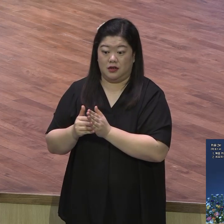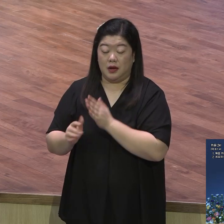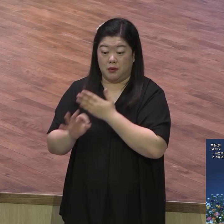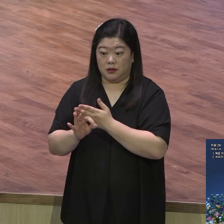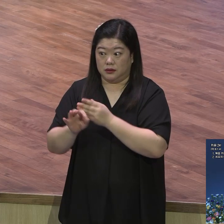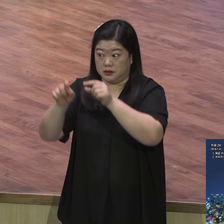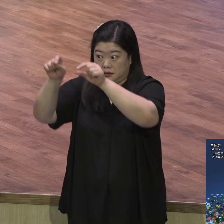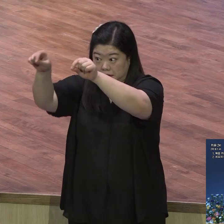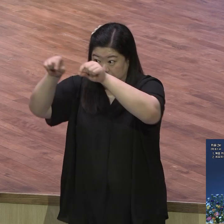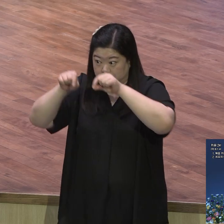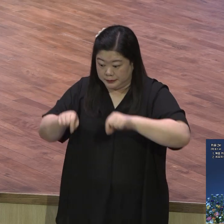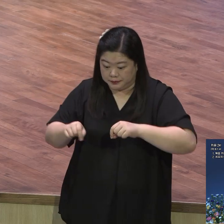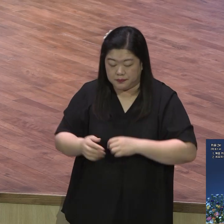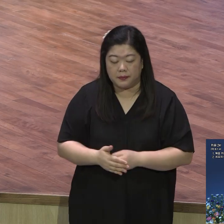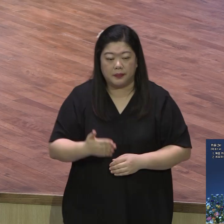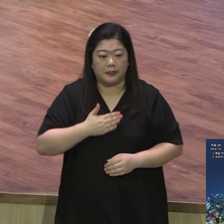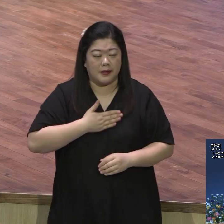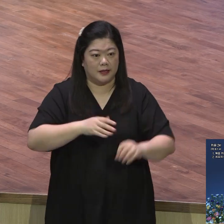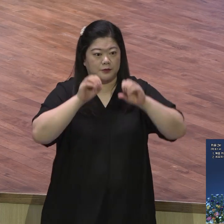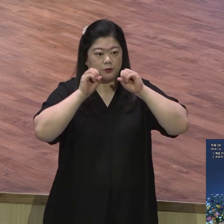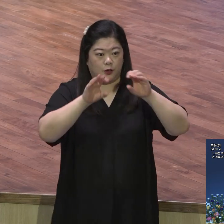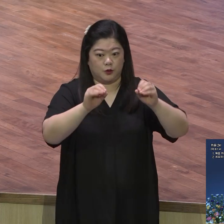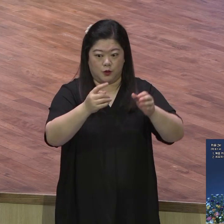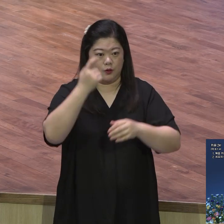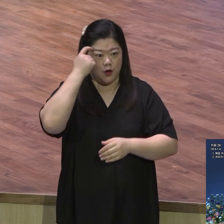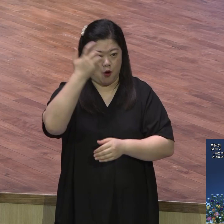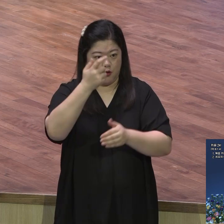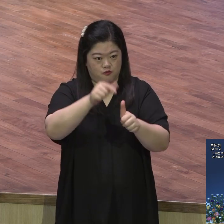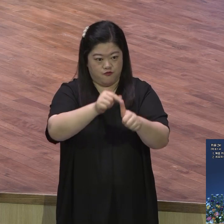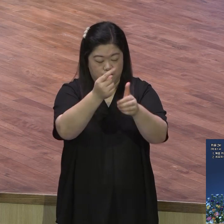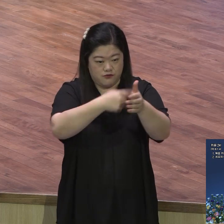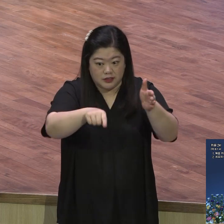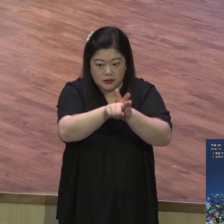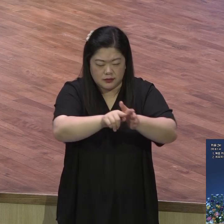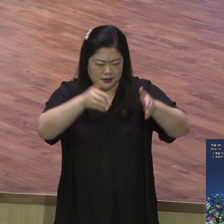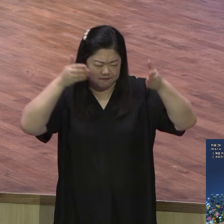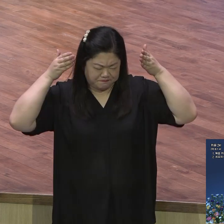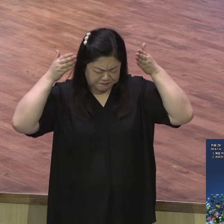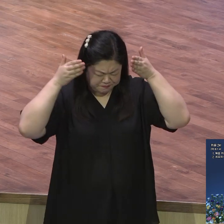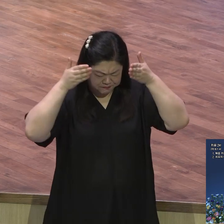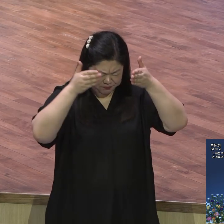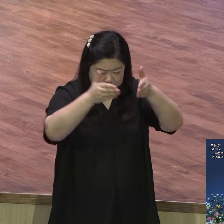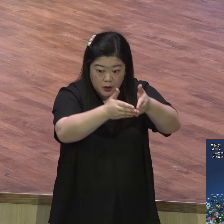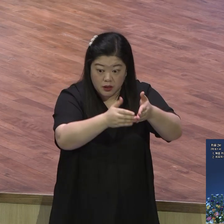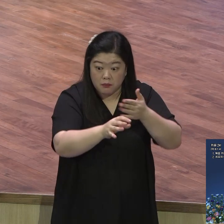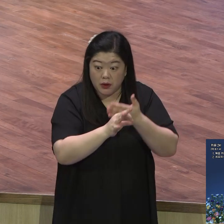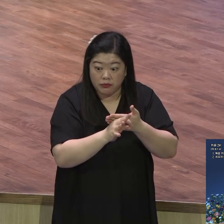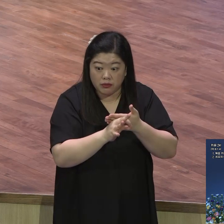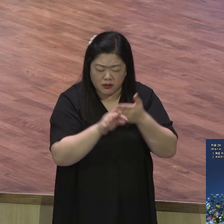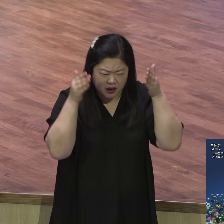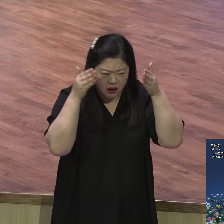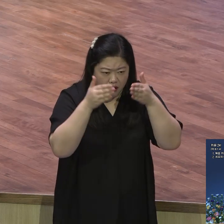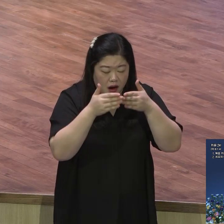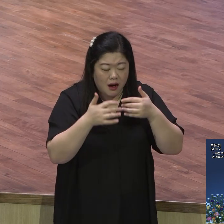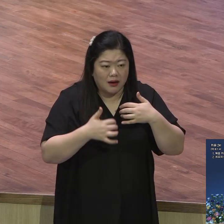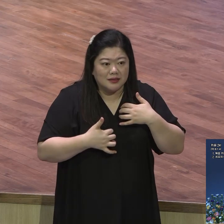일에도 이런 몰입적 사고가 중요합니다. 몰입하면 재미가 있고요. 몰입하면